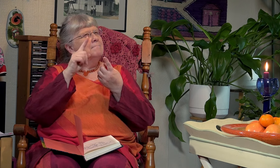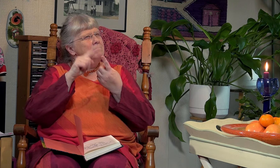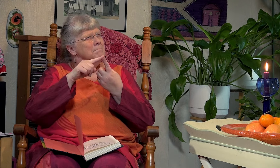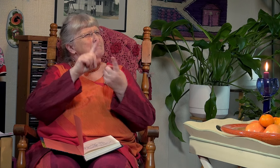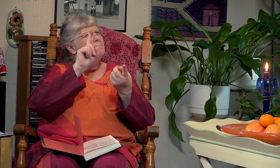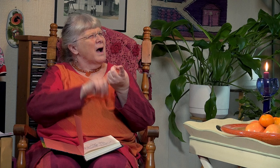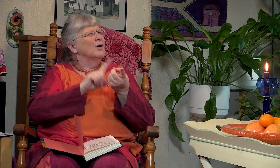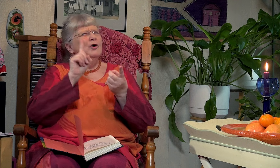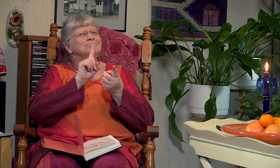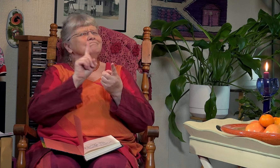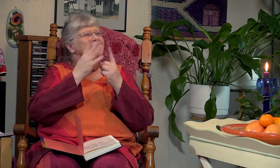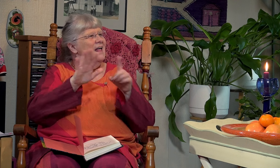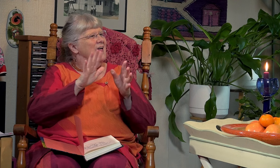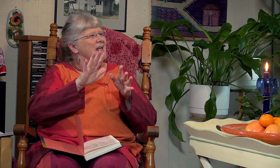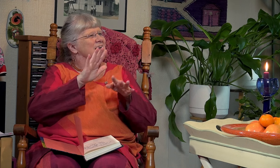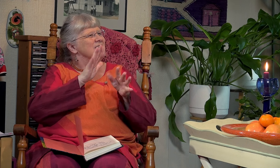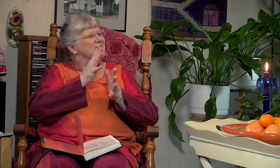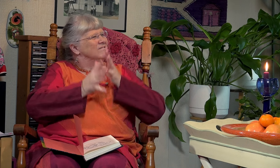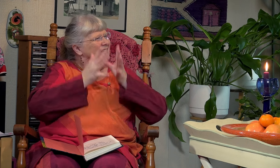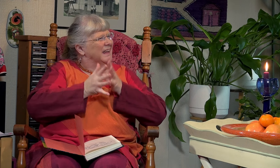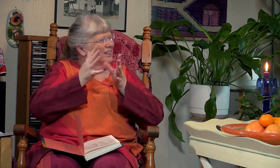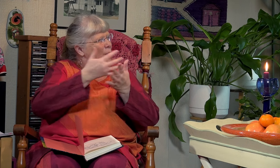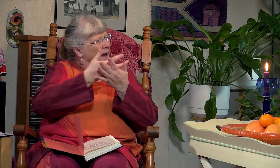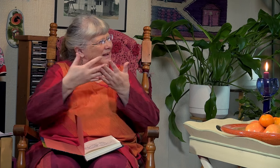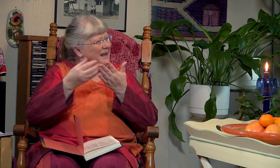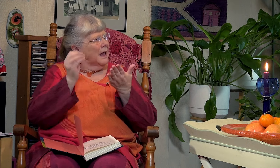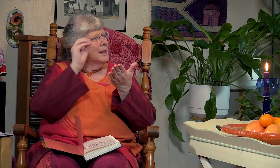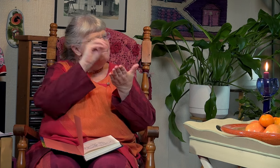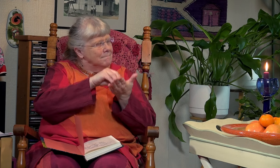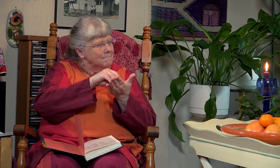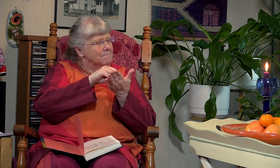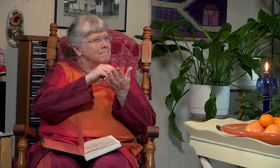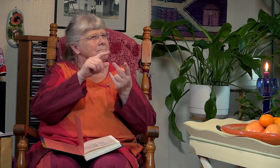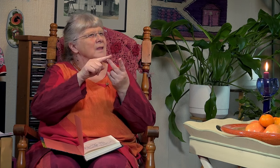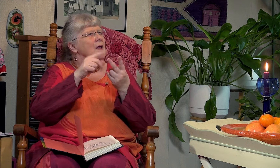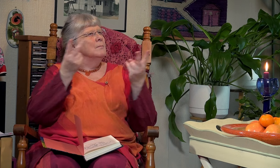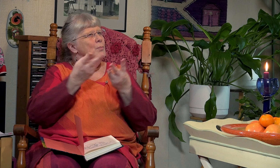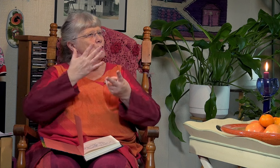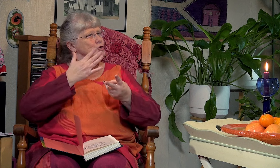olisi sopiva nimi. Ja mä ajattelin, että minun pitäisi jollain tavalla liittää se siihen viittomakieleen, se kirjan